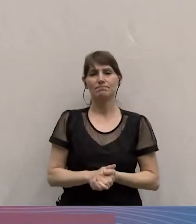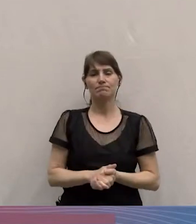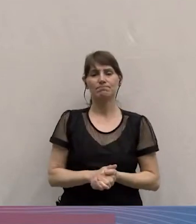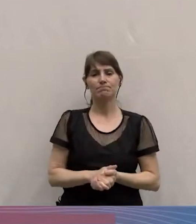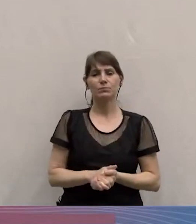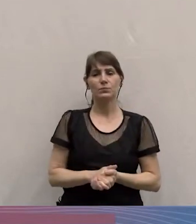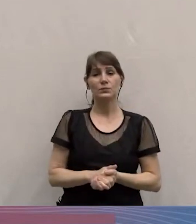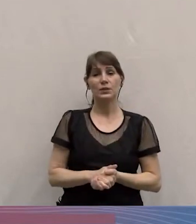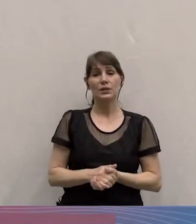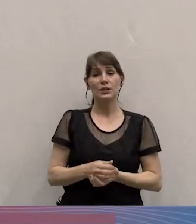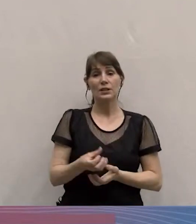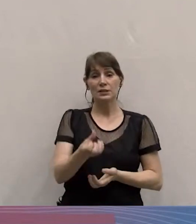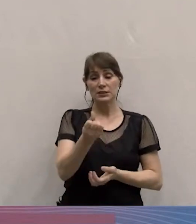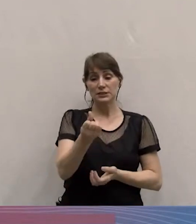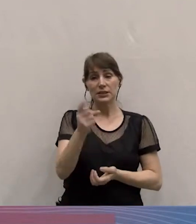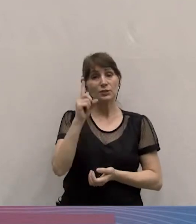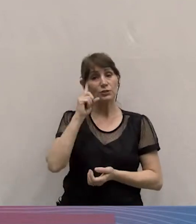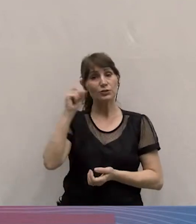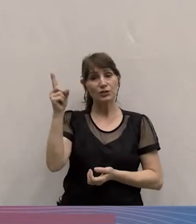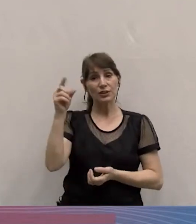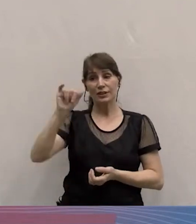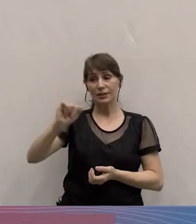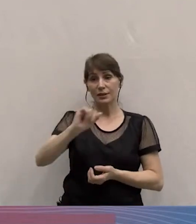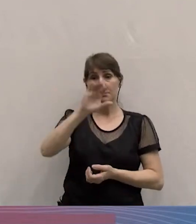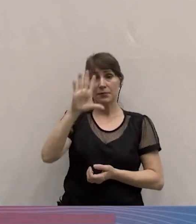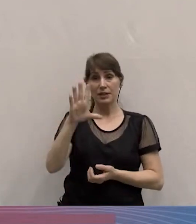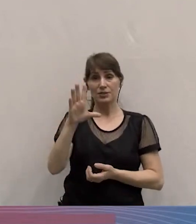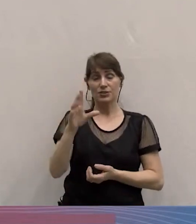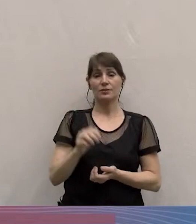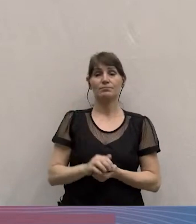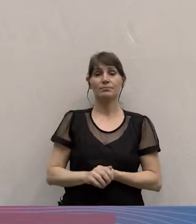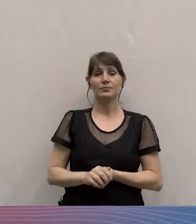E no 6º dia criou o homem à sua imagem e semelhança.